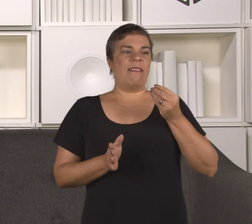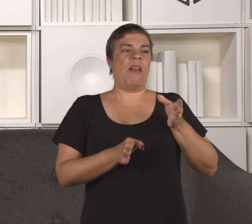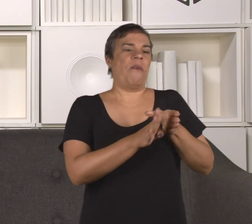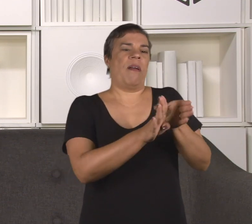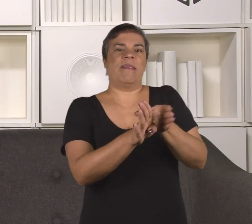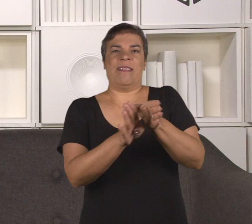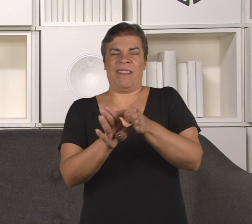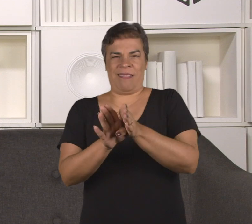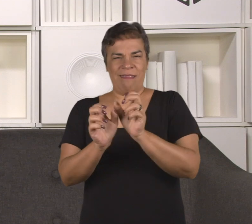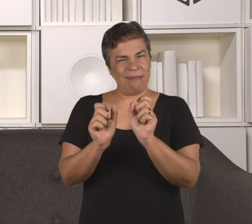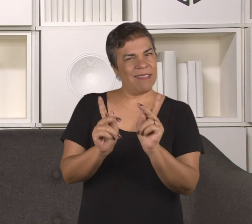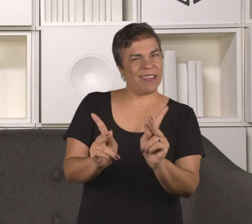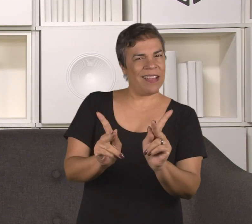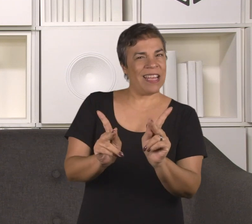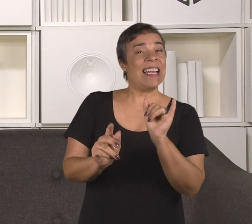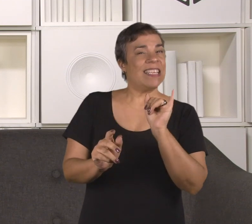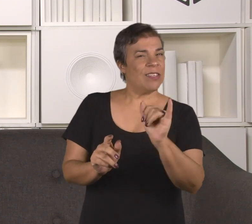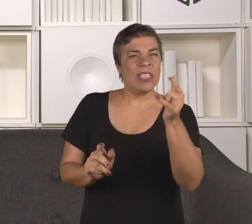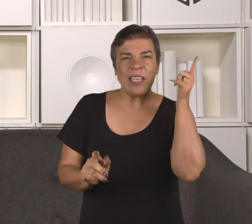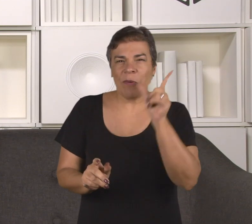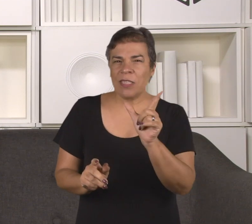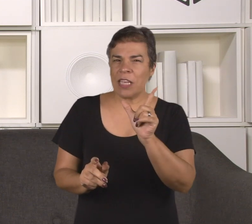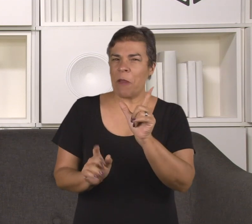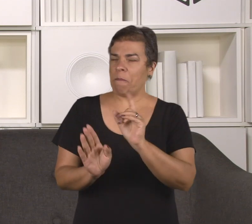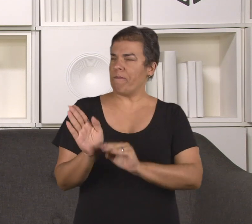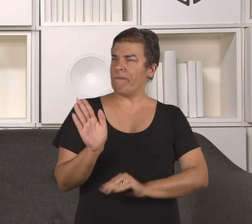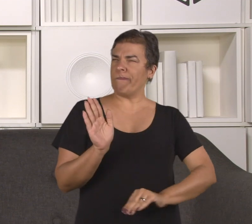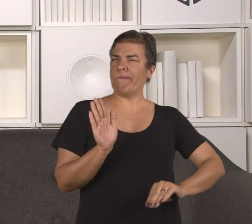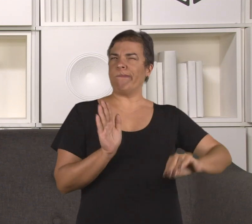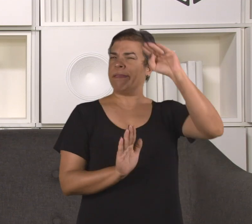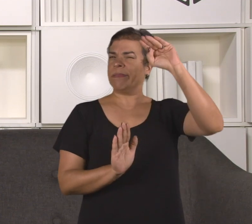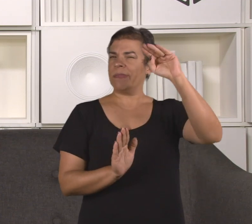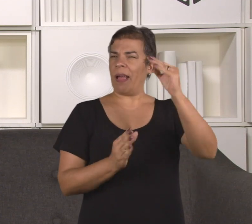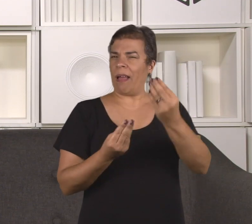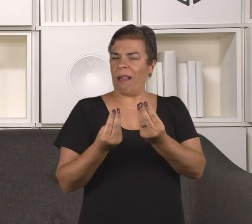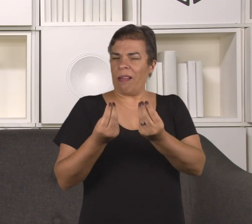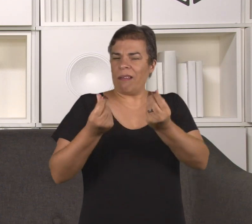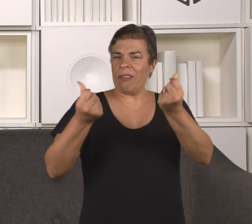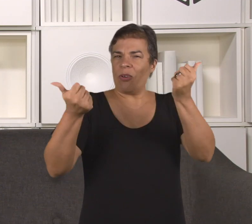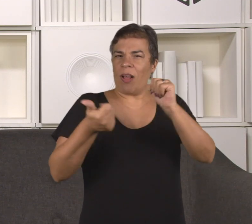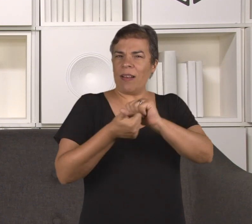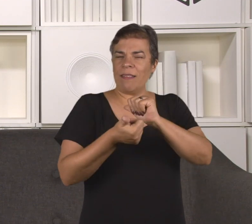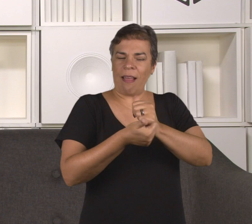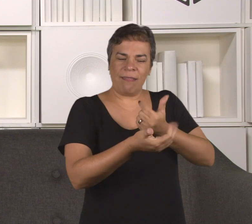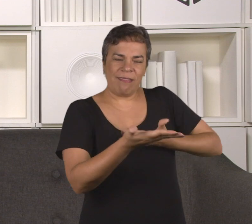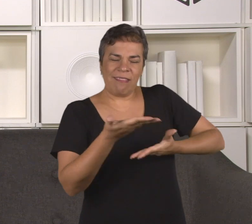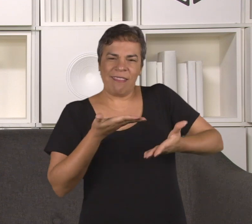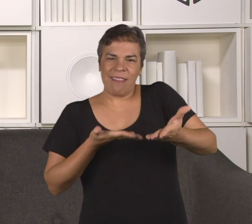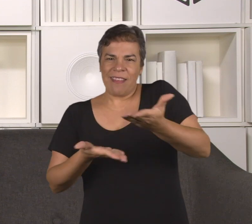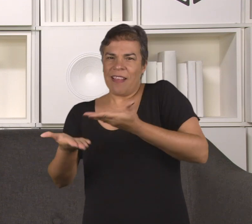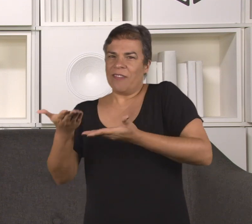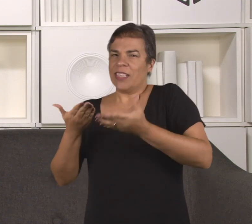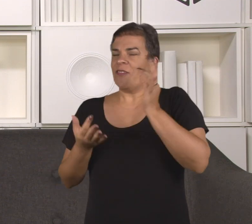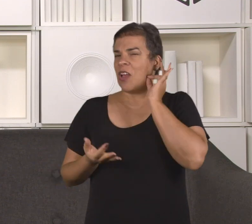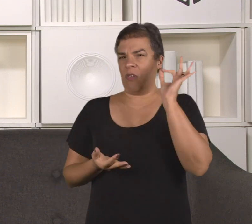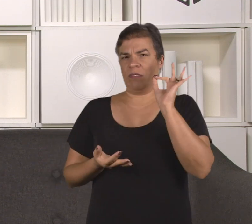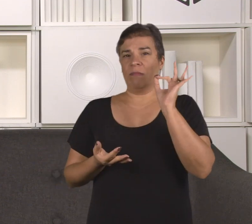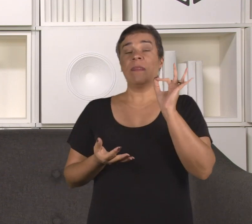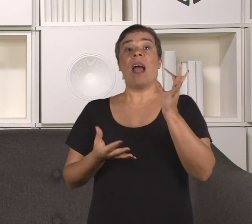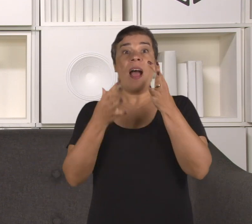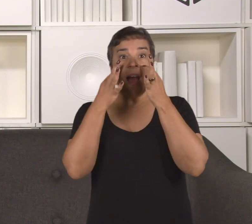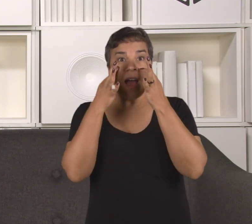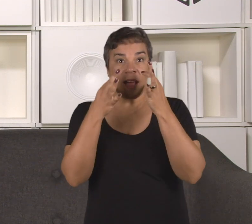ver que você vai dar um salto de qualidade nas suas interações e nas suas relações. Escute sem